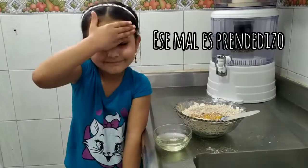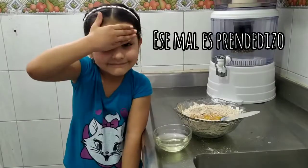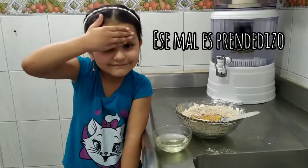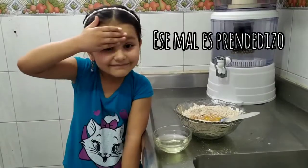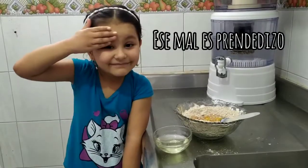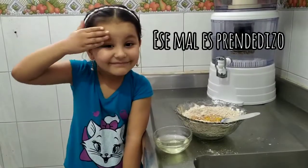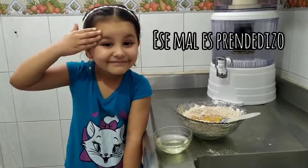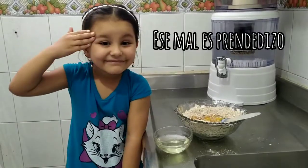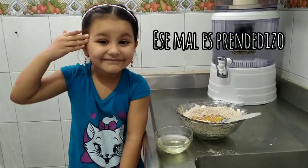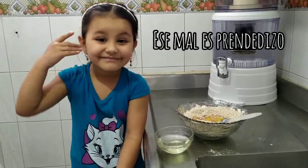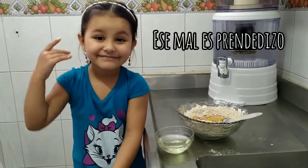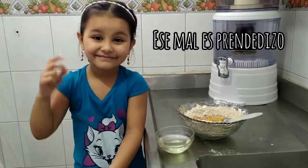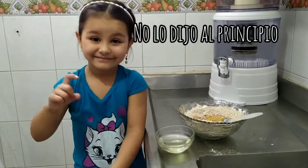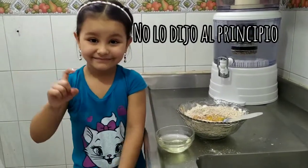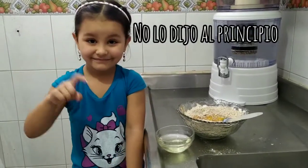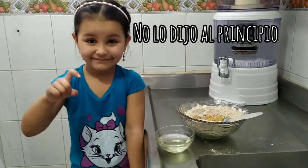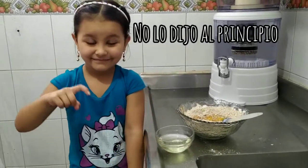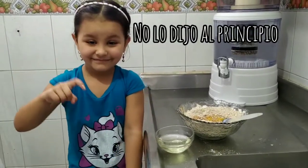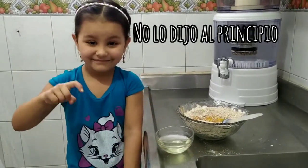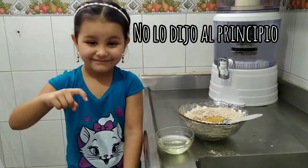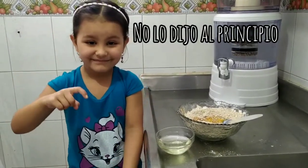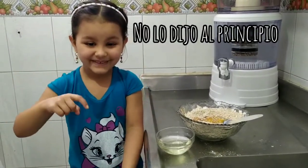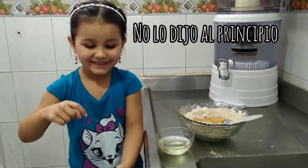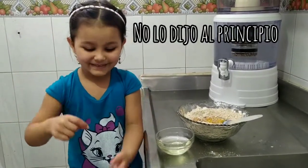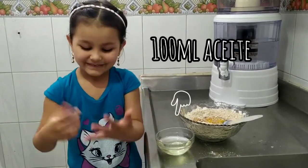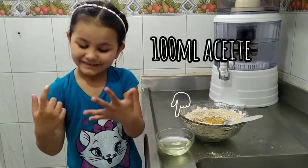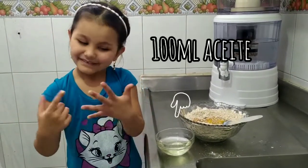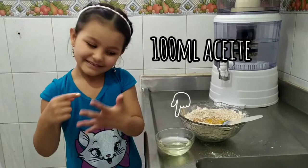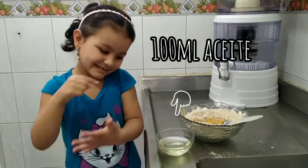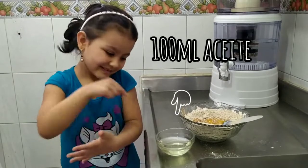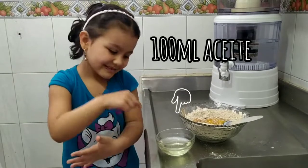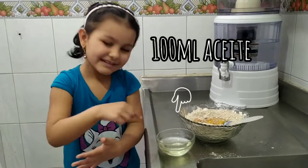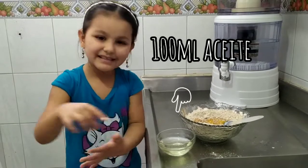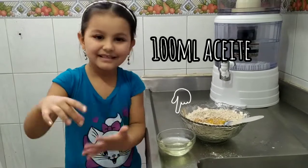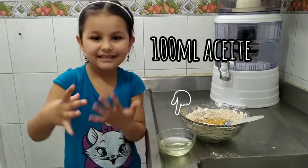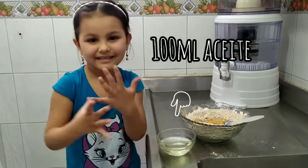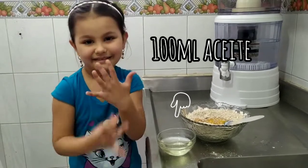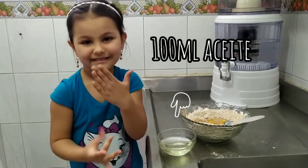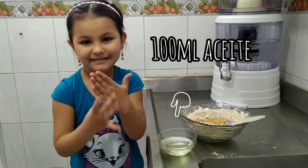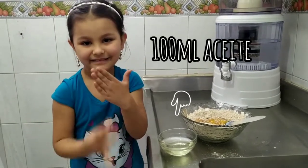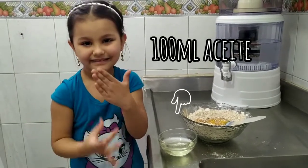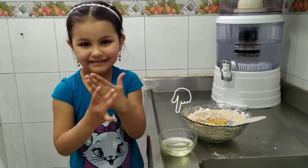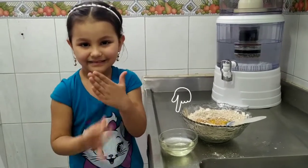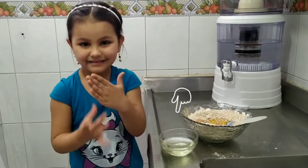Ahí se nos olvida. Necesitamos aceite.